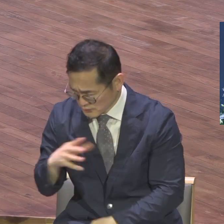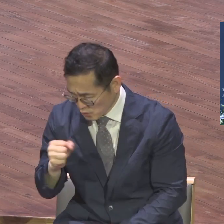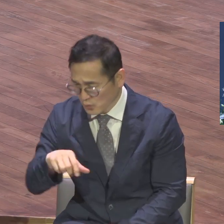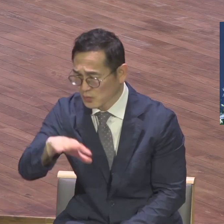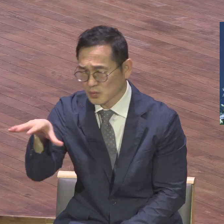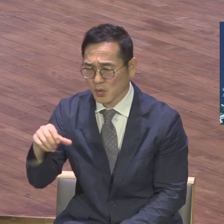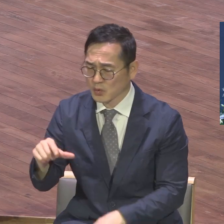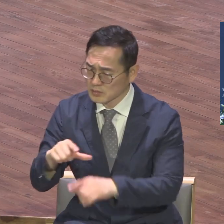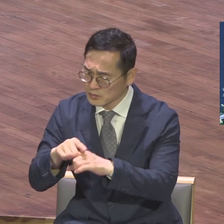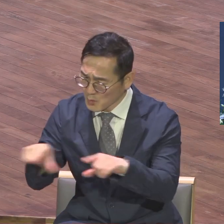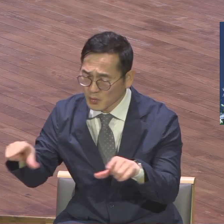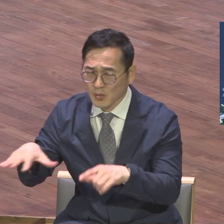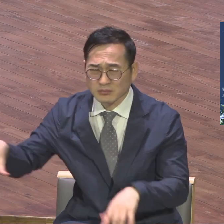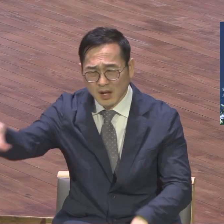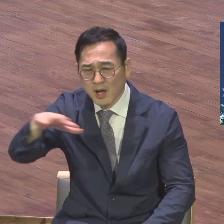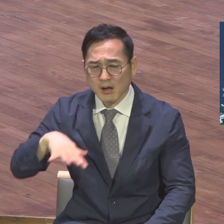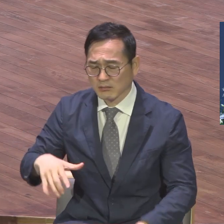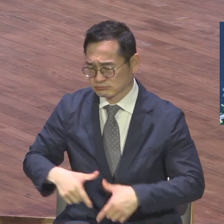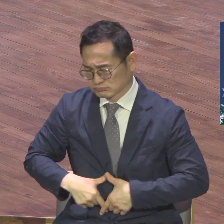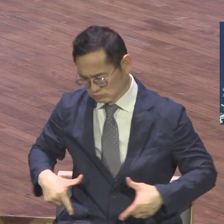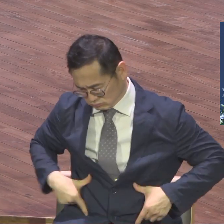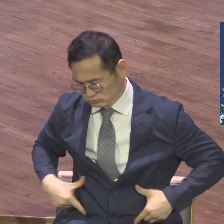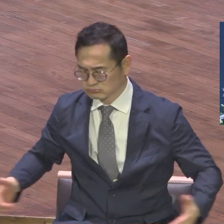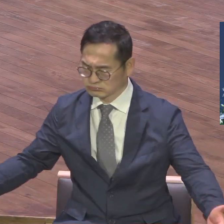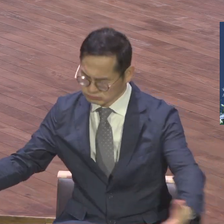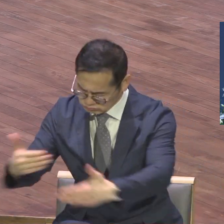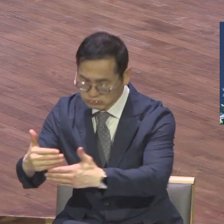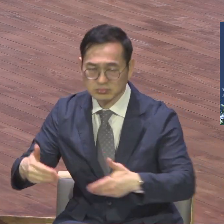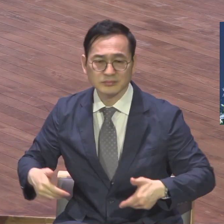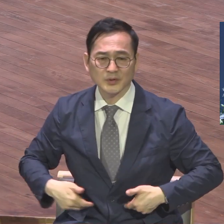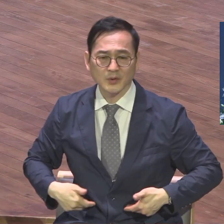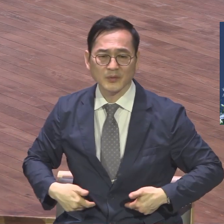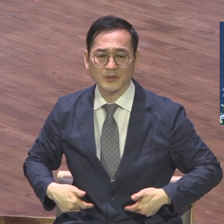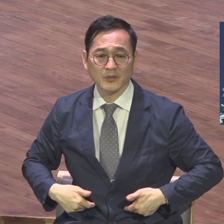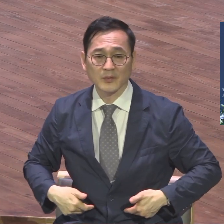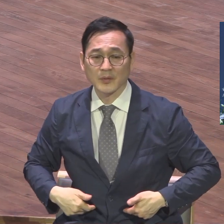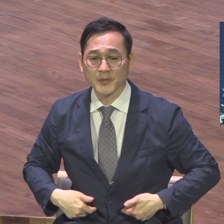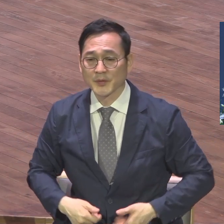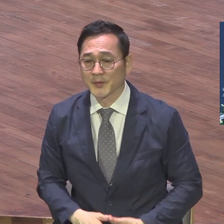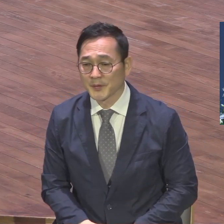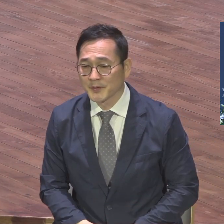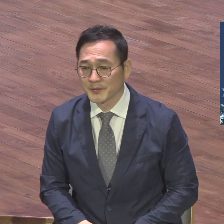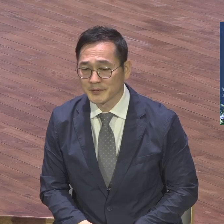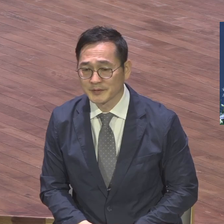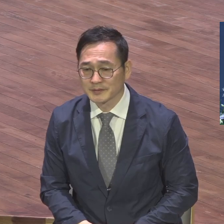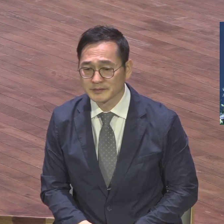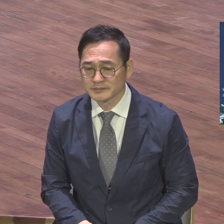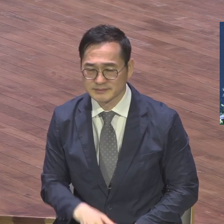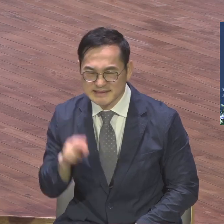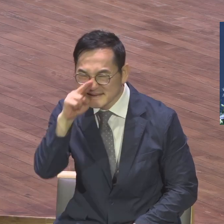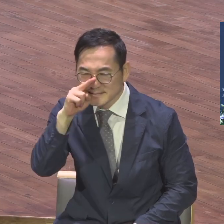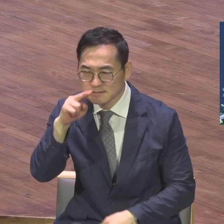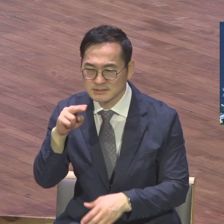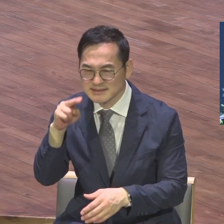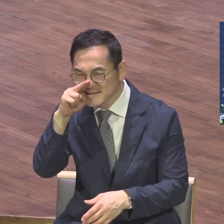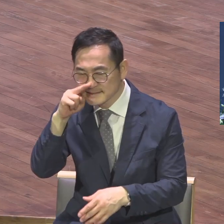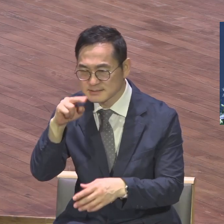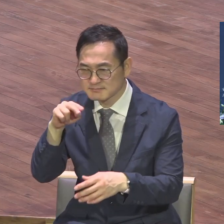관용하고 수용을 할 수 있어야 한다는 것입니다. 이걸 말하지 서로 막 시기하고